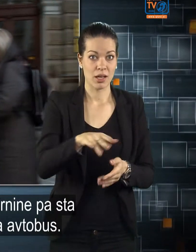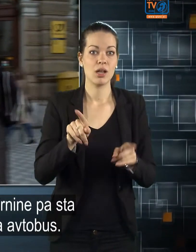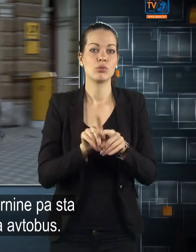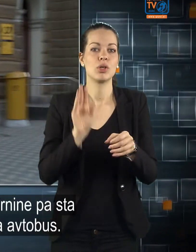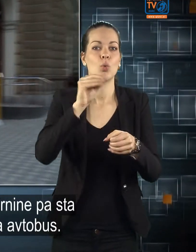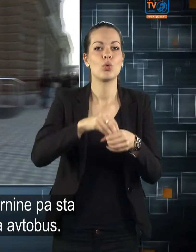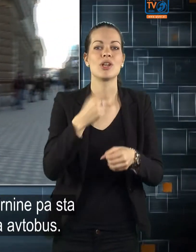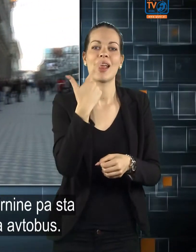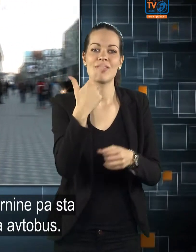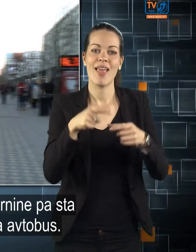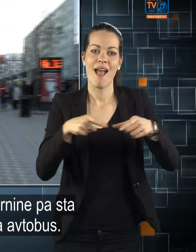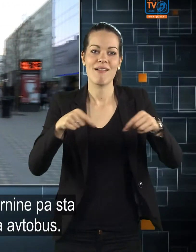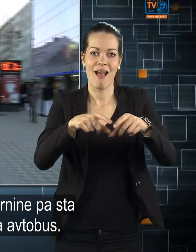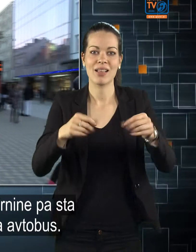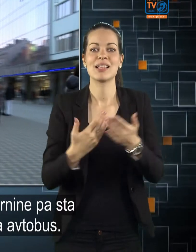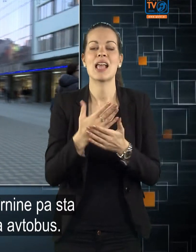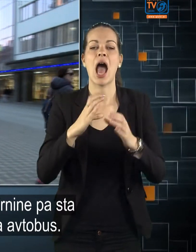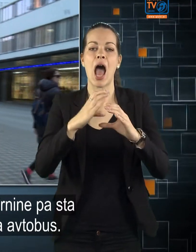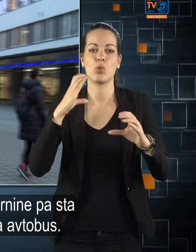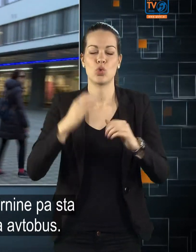2 karti za avtobus.